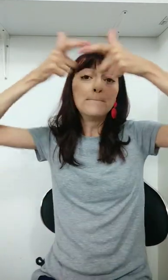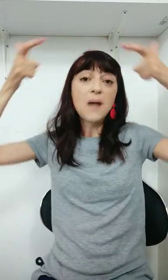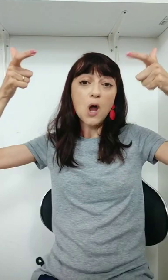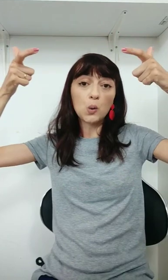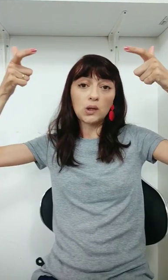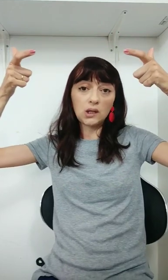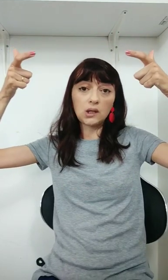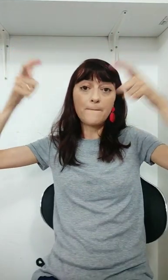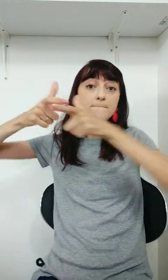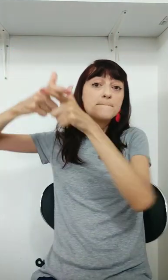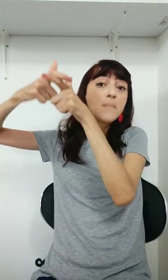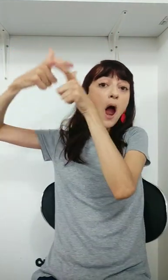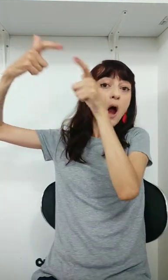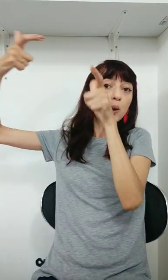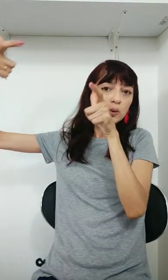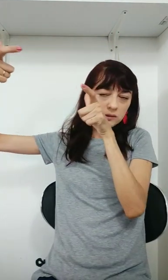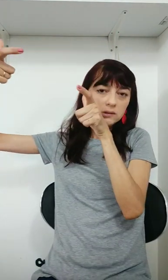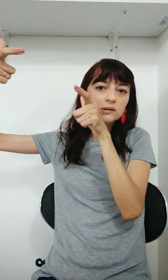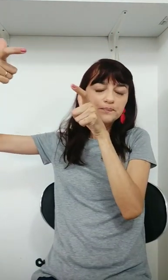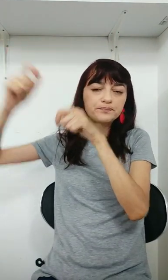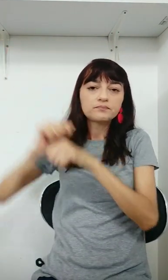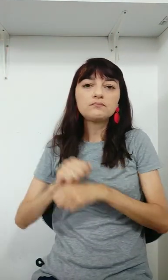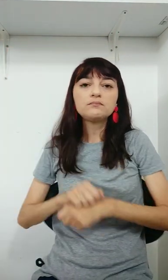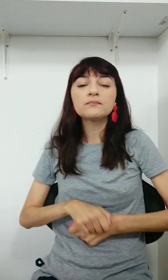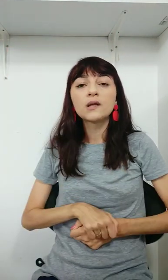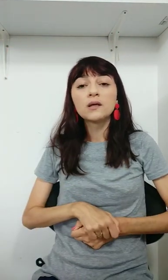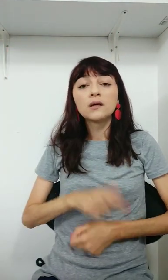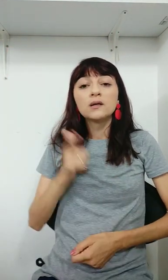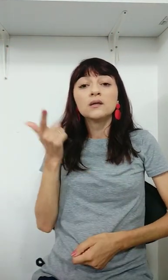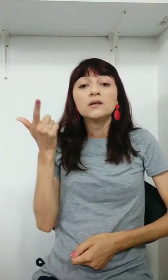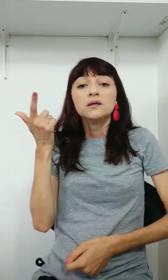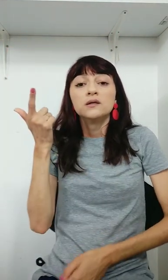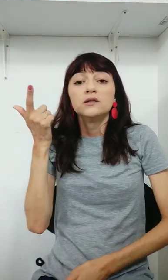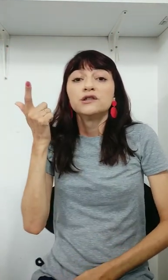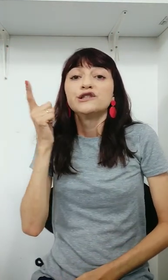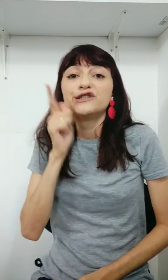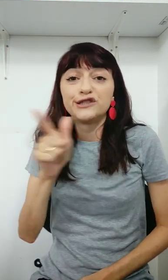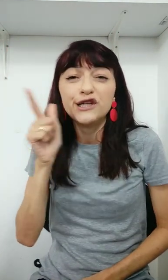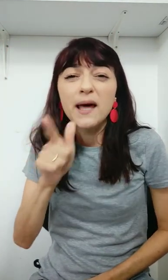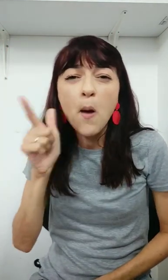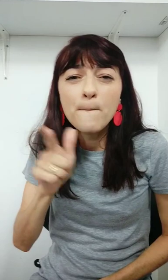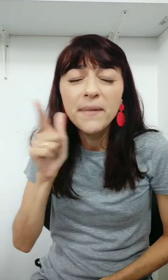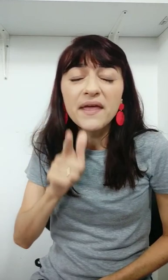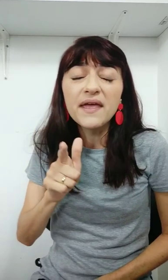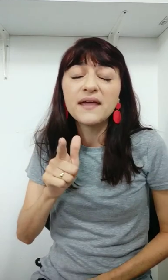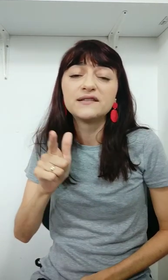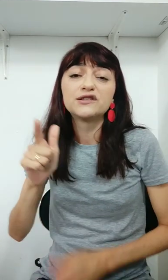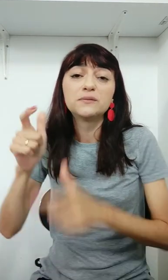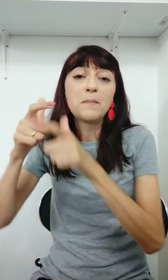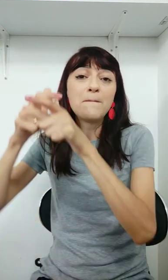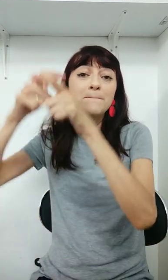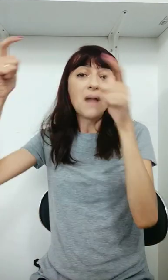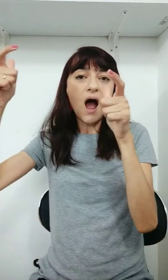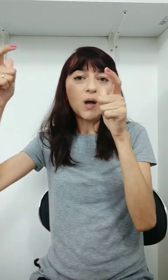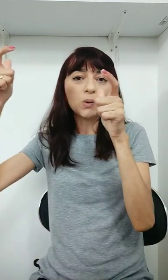ouvinte quisesse mandar no surdo, né? Não estou falando da maioria, mas tem alguns casos que acontecem esse tipo de coisa, tá